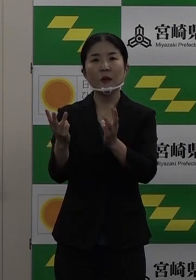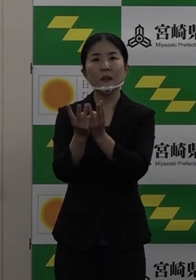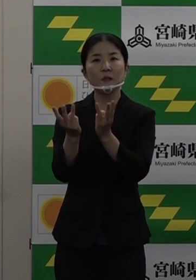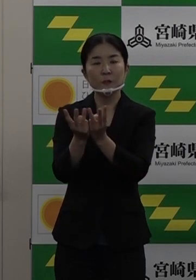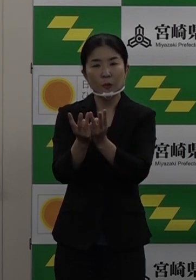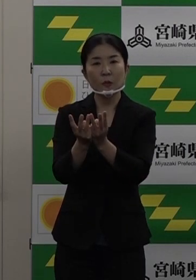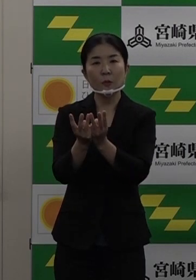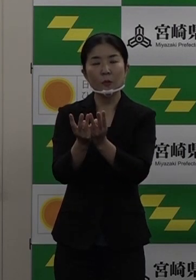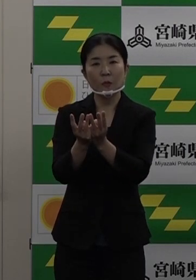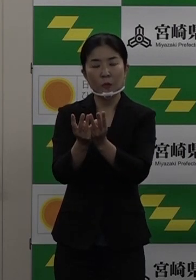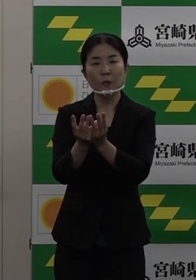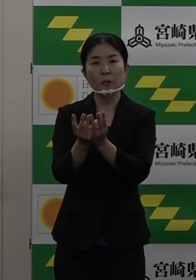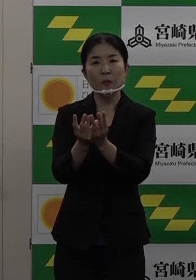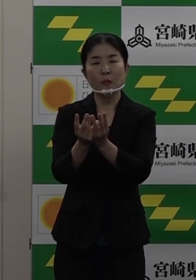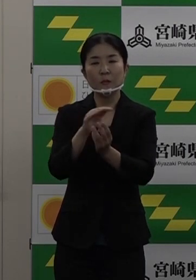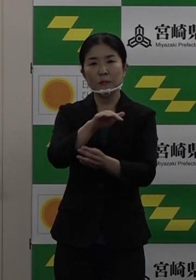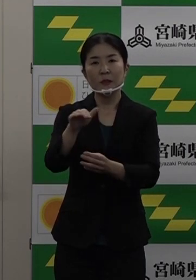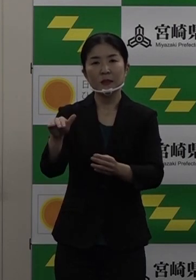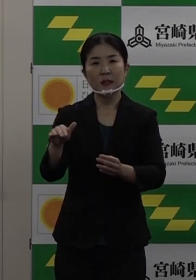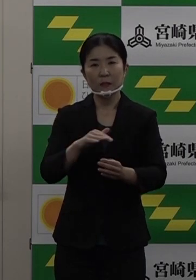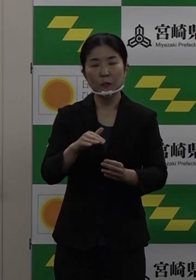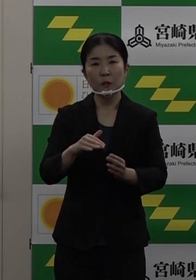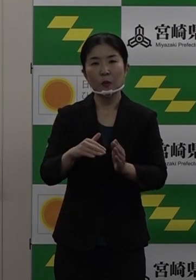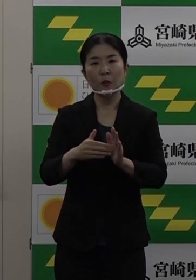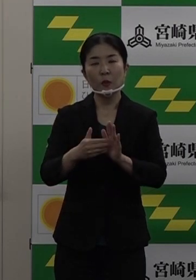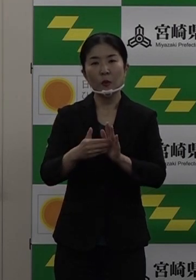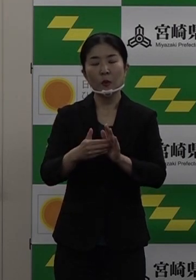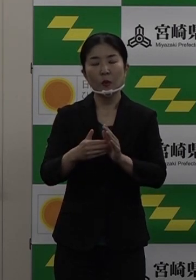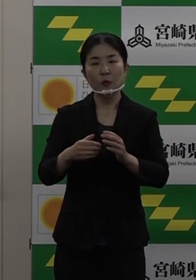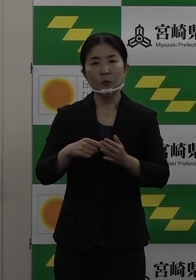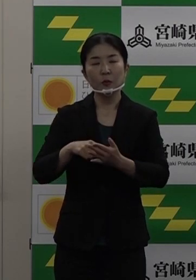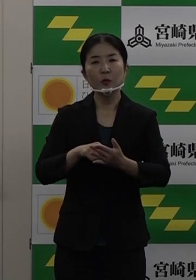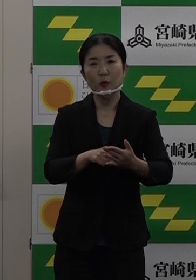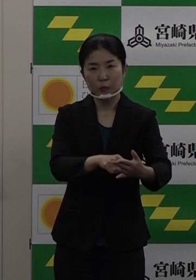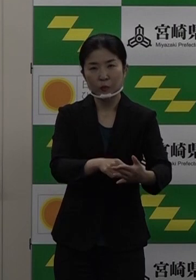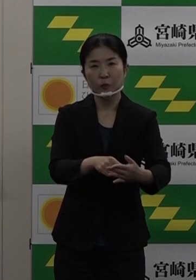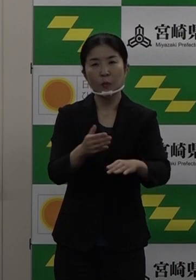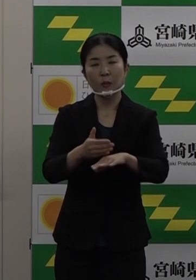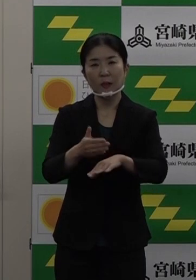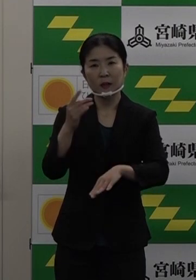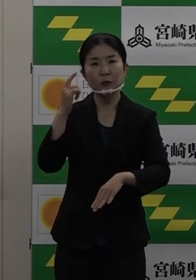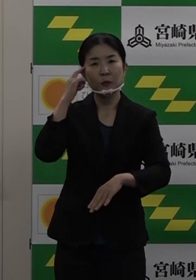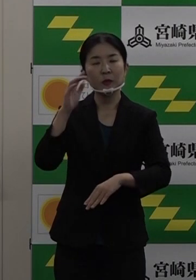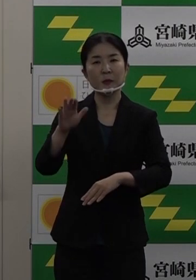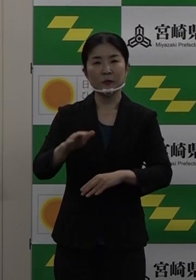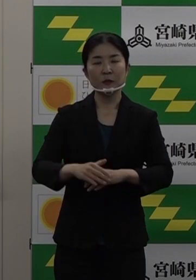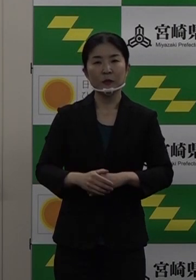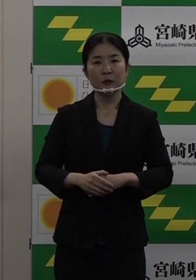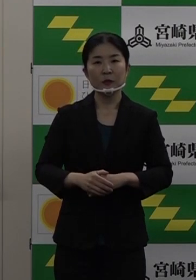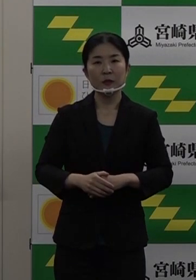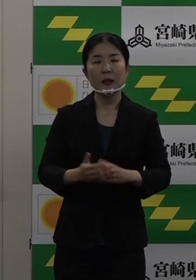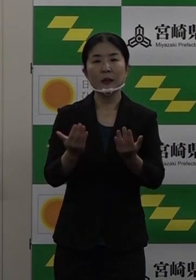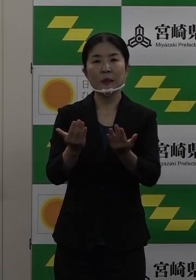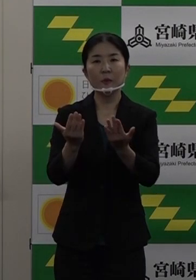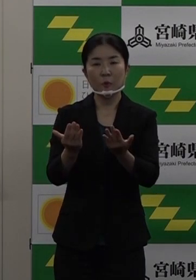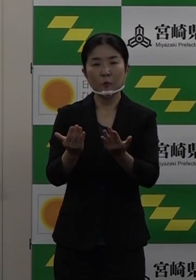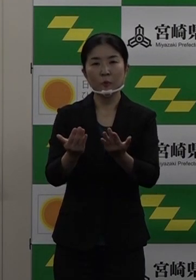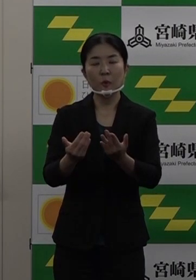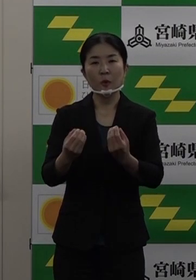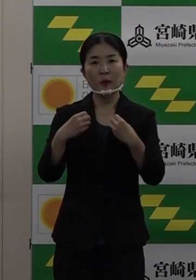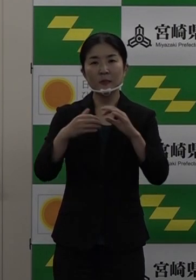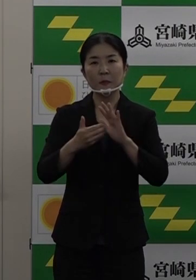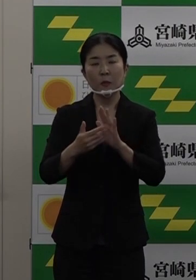反映されているのではないかなというふうに考えておるところであります。学校における感染防止対策も徹底をいたしました